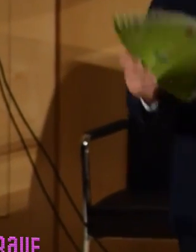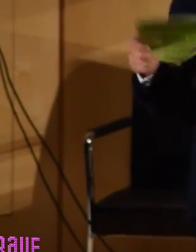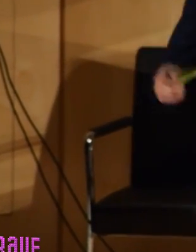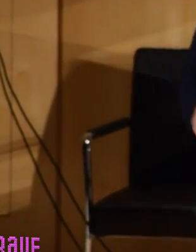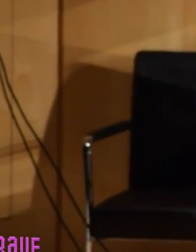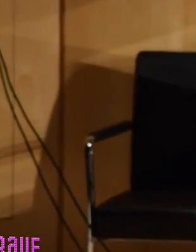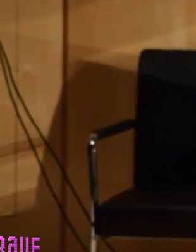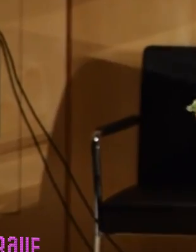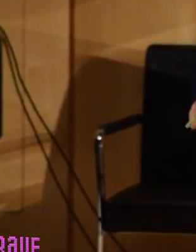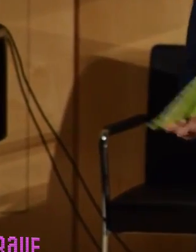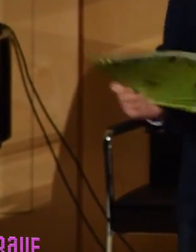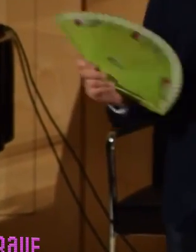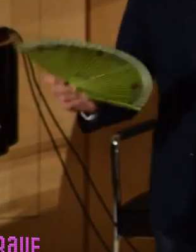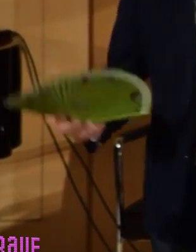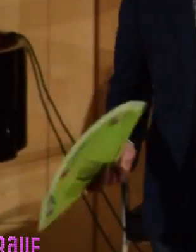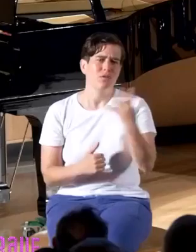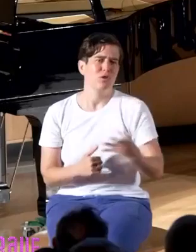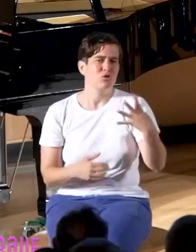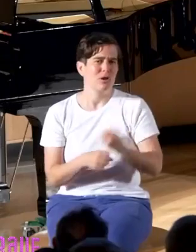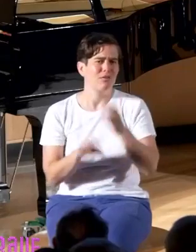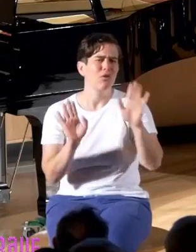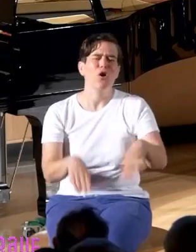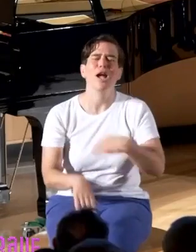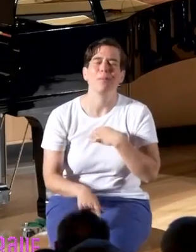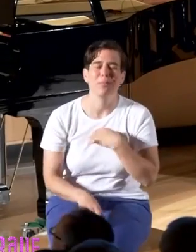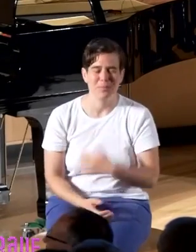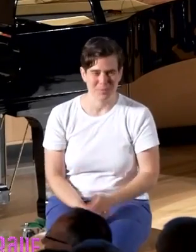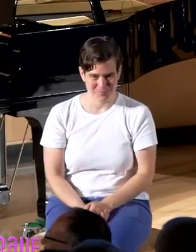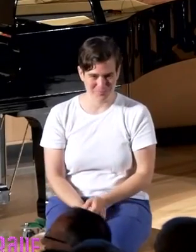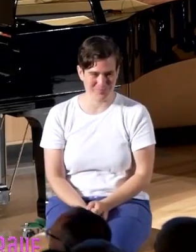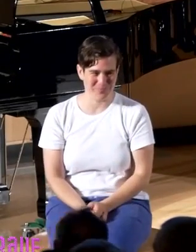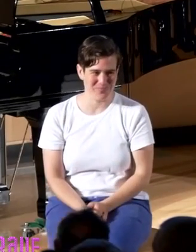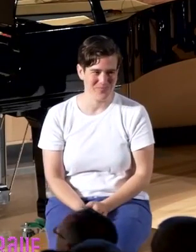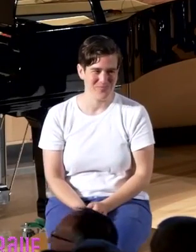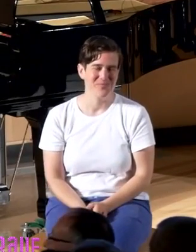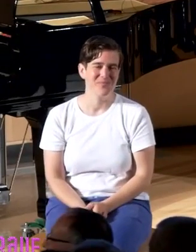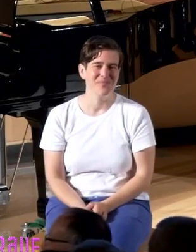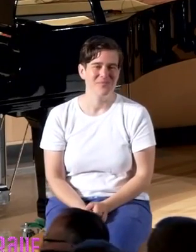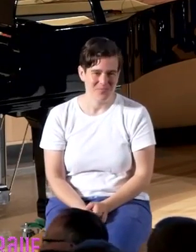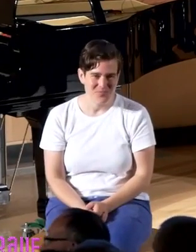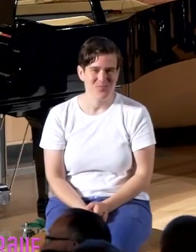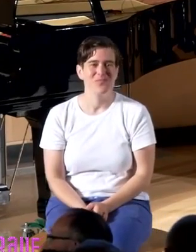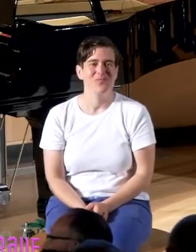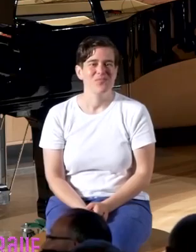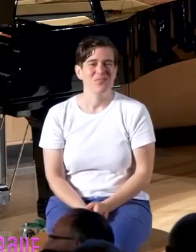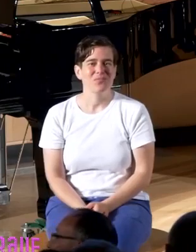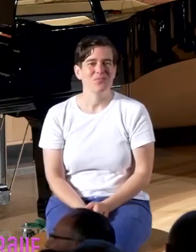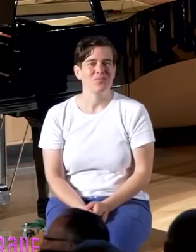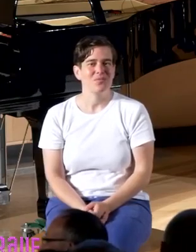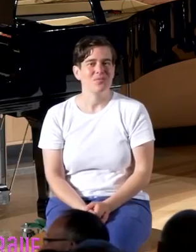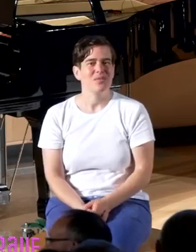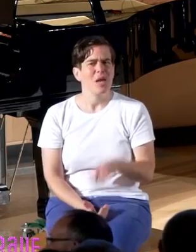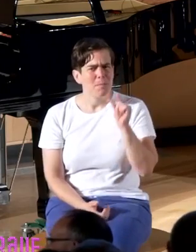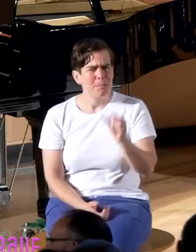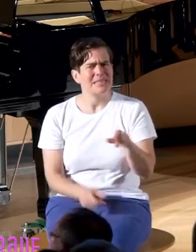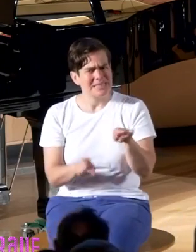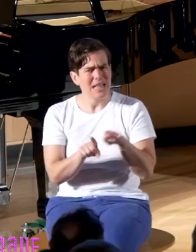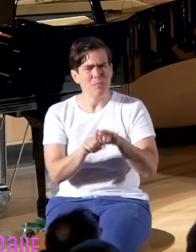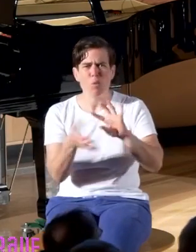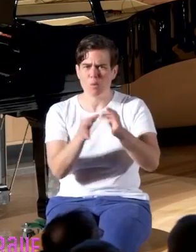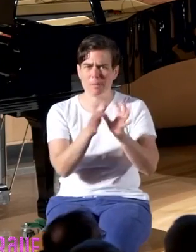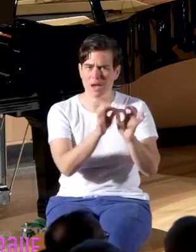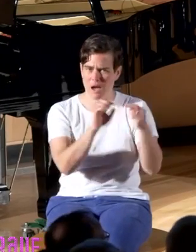kann. Macht euch keine Sorgen, in 3-4 Stunden sind wir durch, das schaffen wir schon. Ja, es gibt einige Parallelen zu den Eröffnungsfeiern von Olympischen